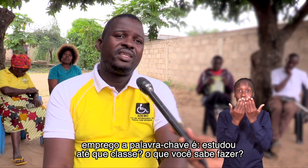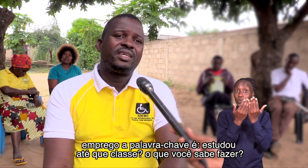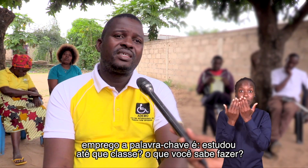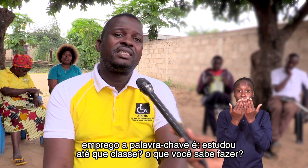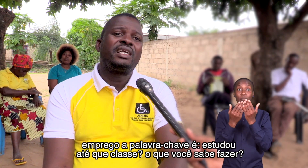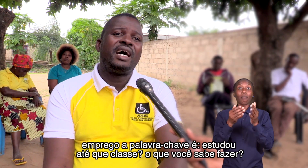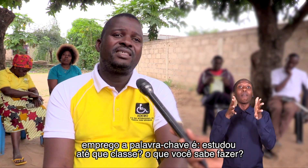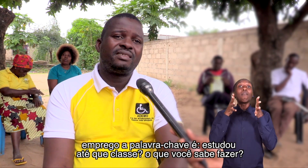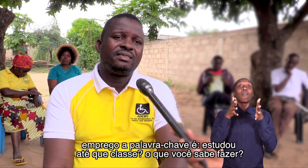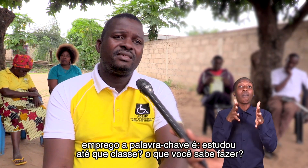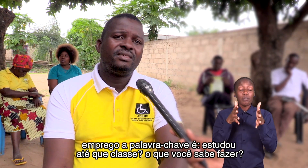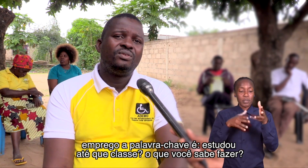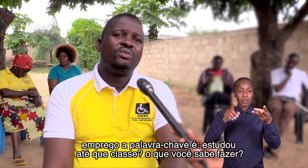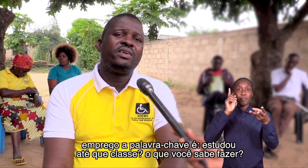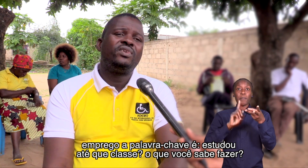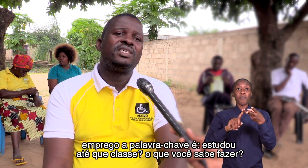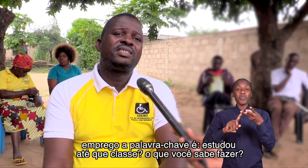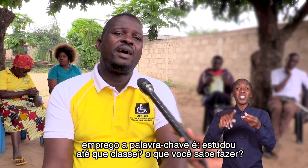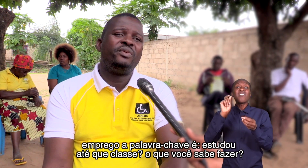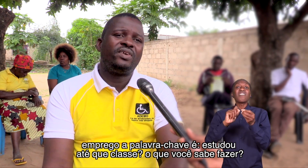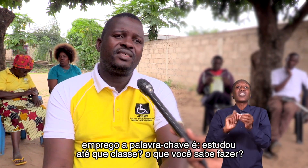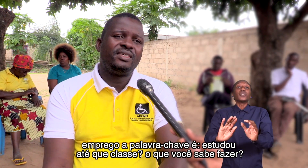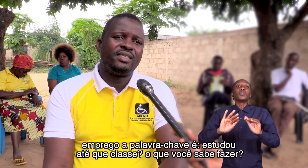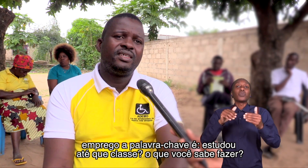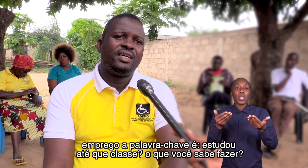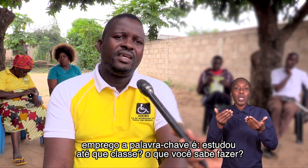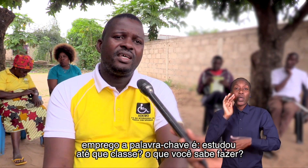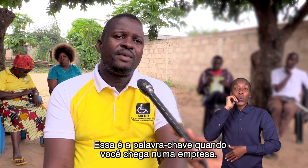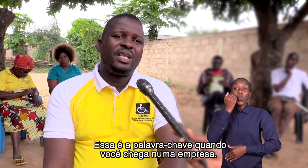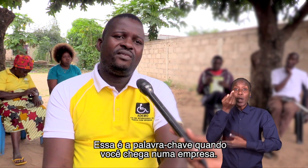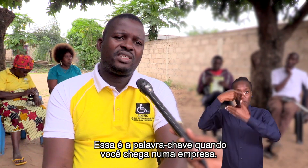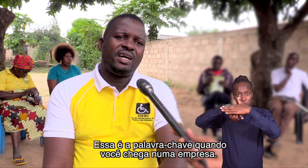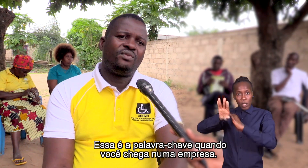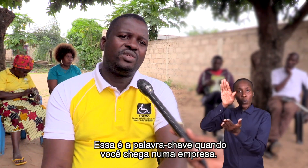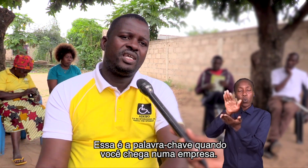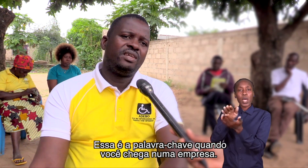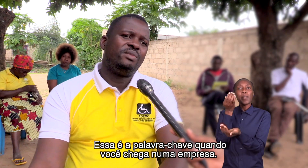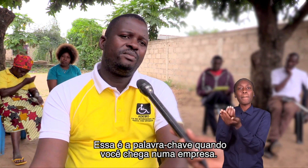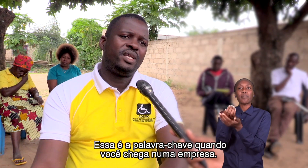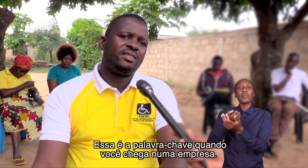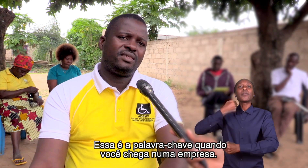estudou até que classe, o que você sabe fazer. Essa é a palavra.